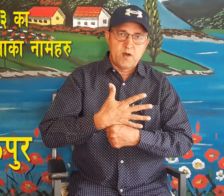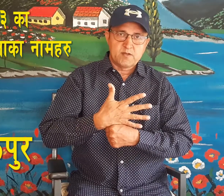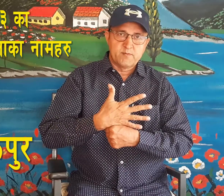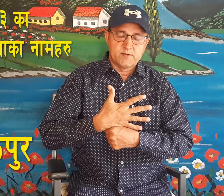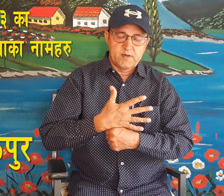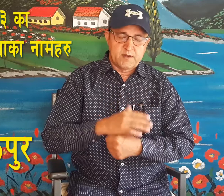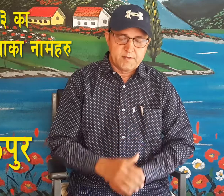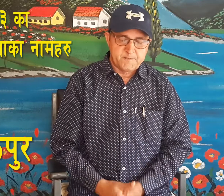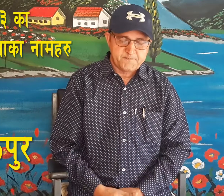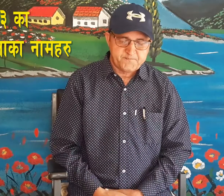भक्तपुर गर्ने।